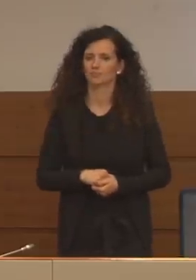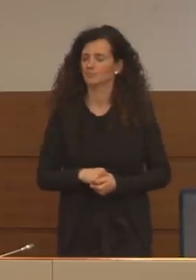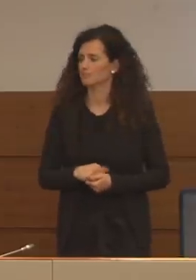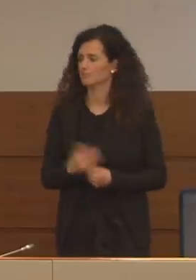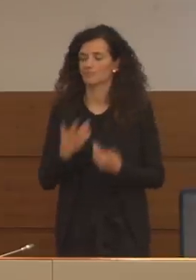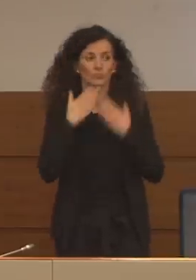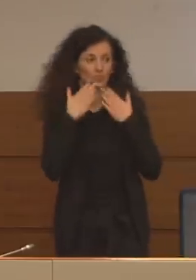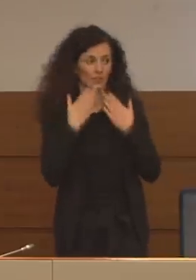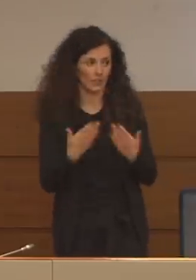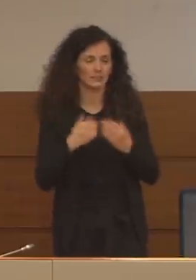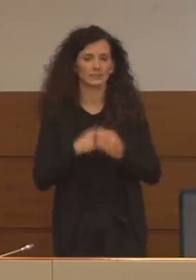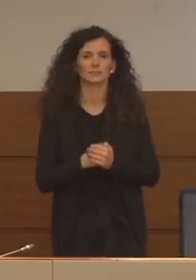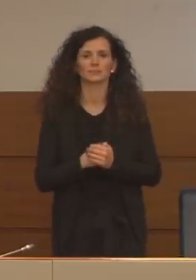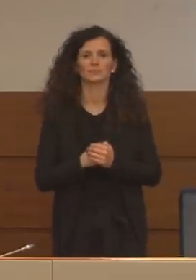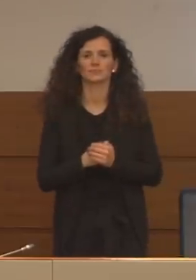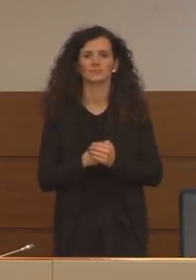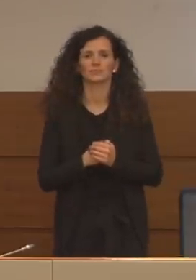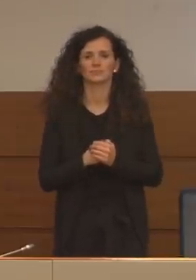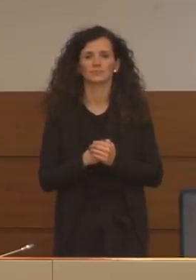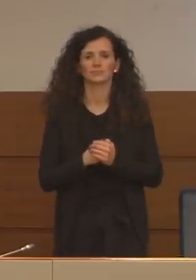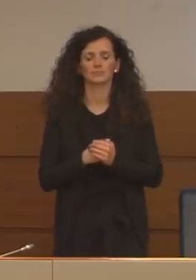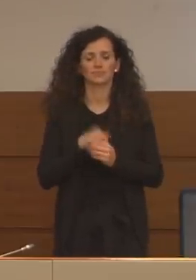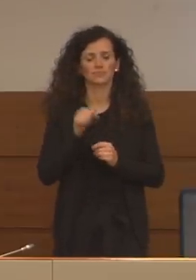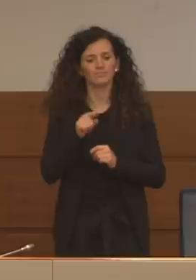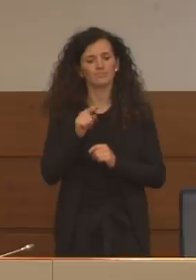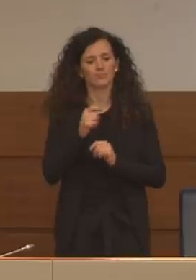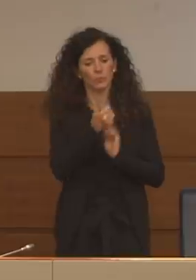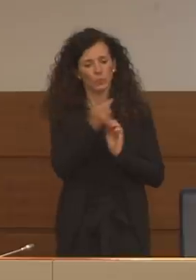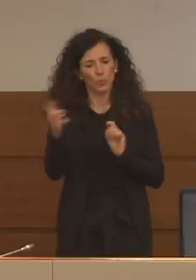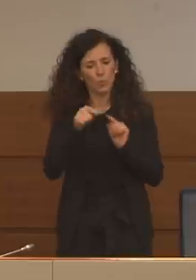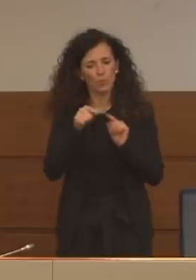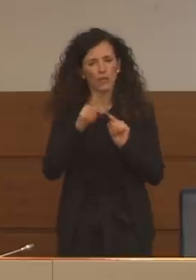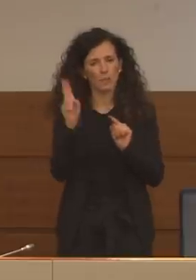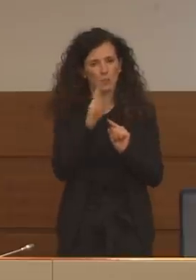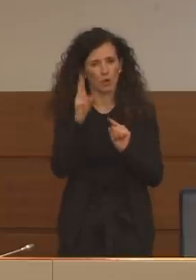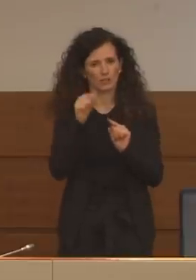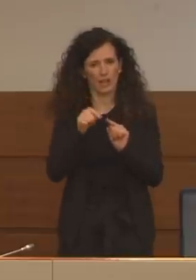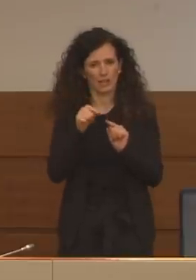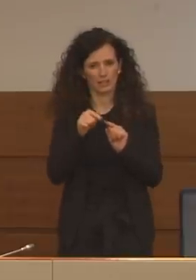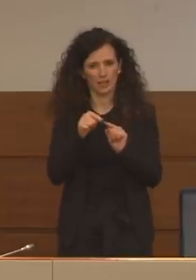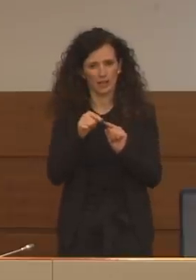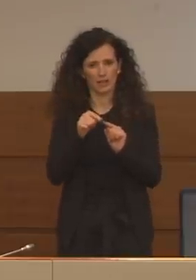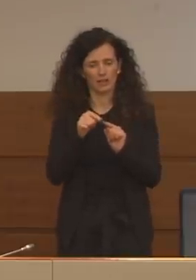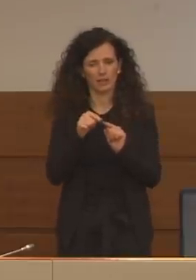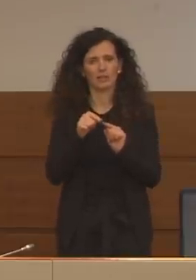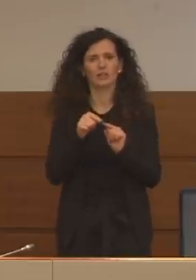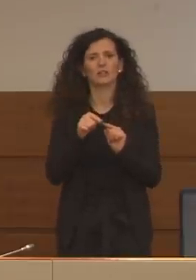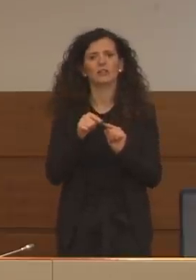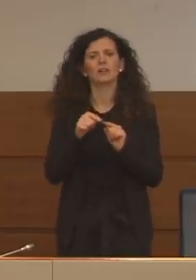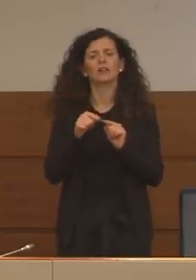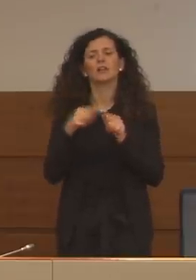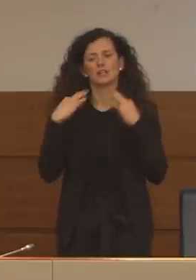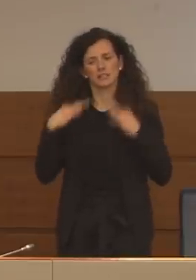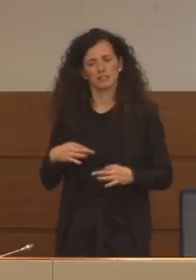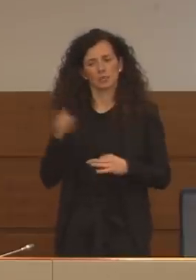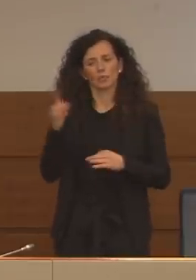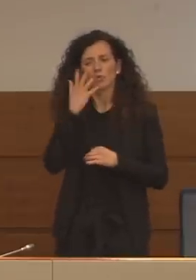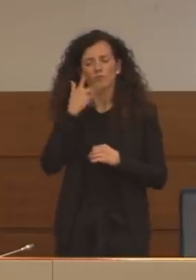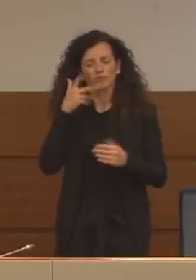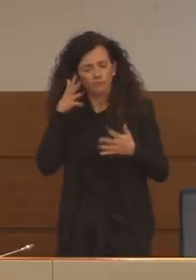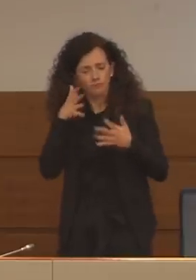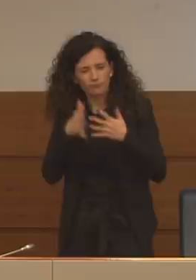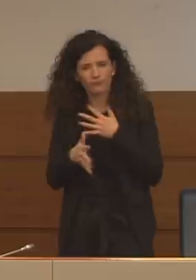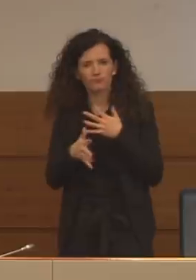un grazie per quanto riguarda la mortalità come voi sapete l'istituto di sanità sta cercando di approfondire